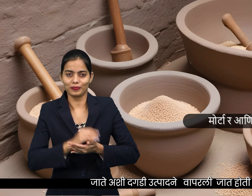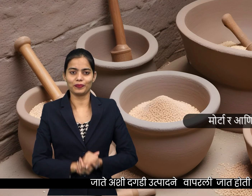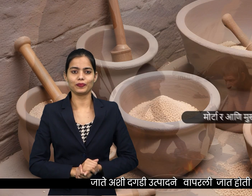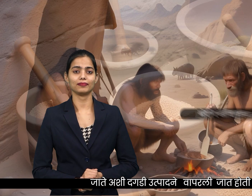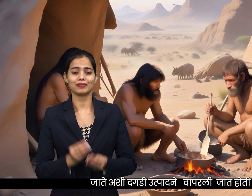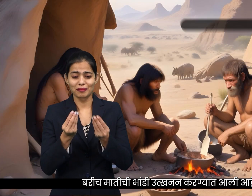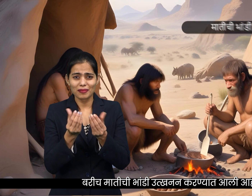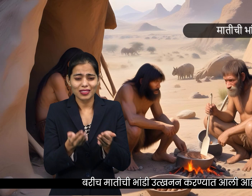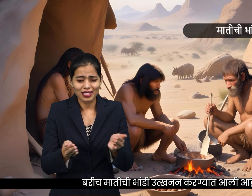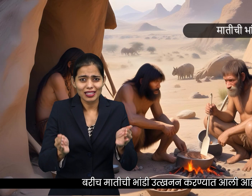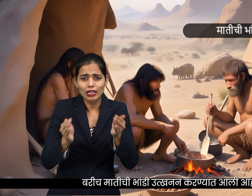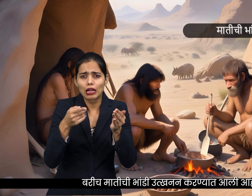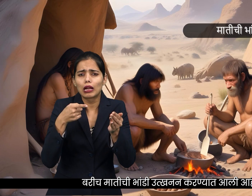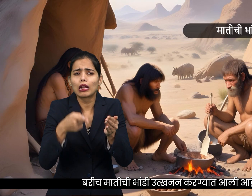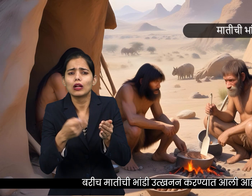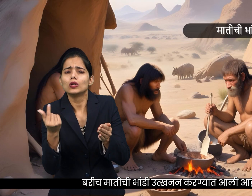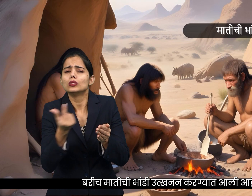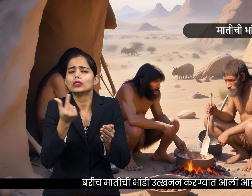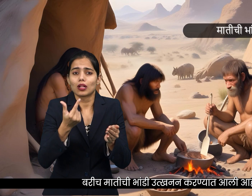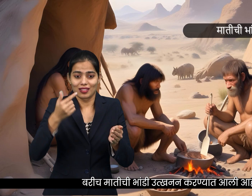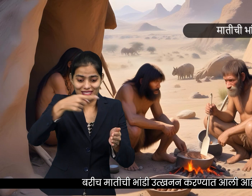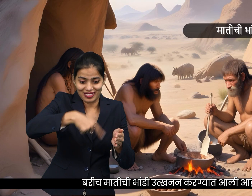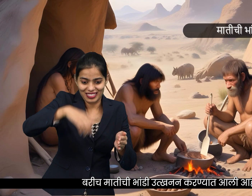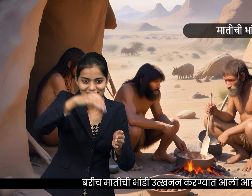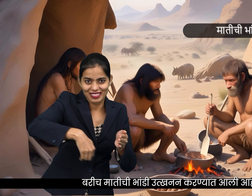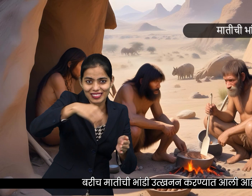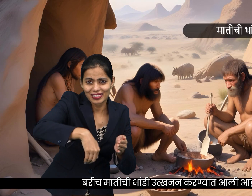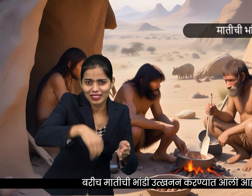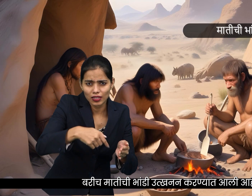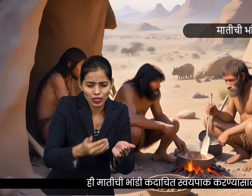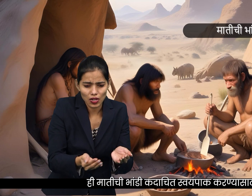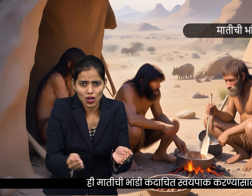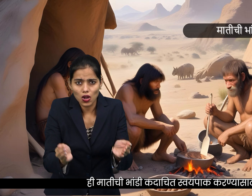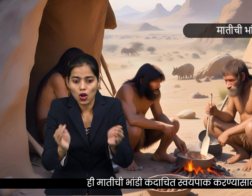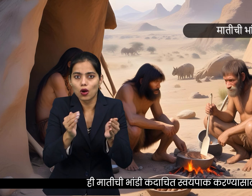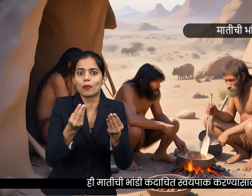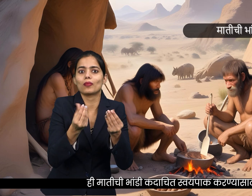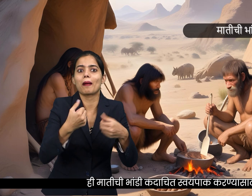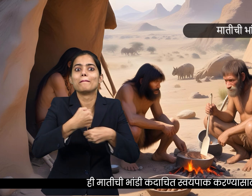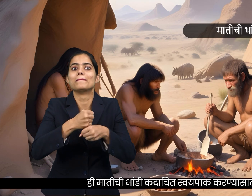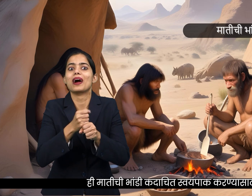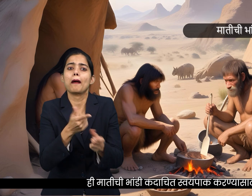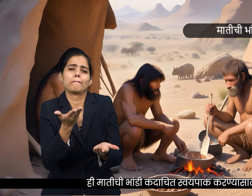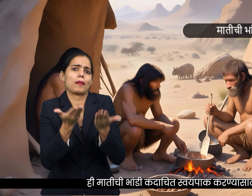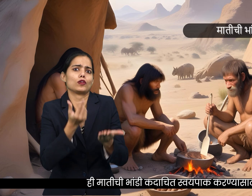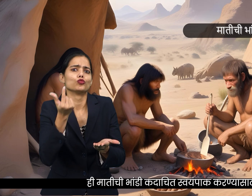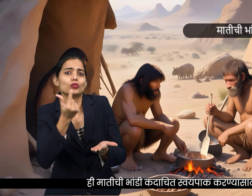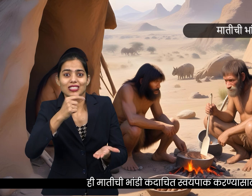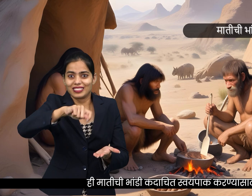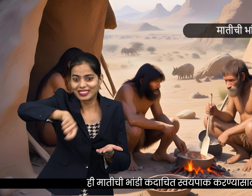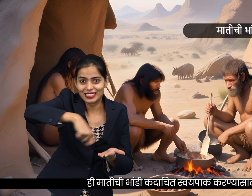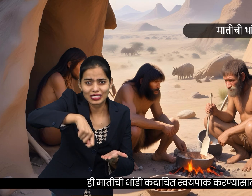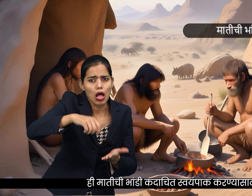उत्पादने वापरली जात होती. बरीच मातीची भांडी उत्खनन करण्यात आली आहेत. ही मातीची भांडी कदाचित स्वयंपाक करण्यासाठी